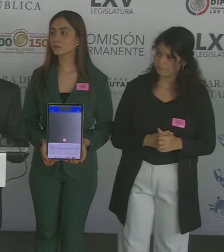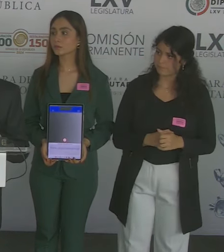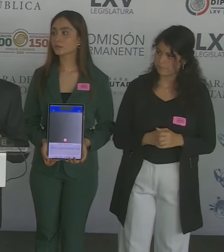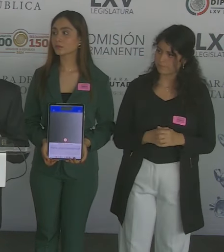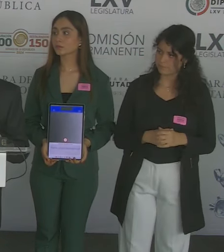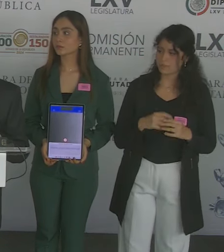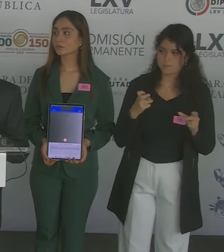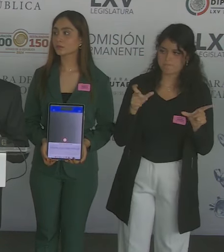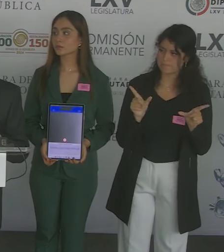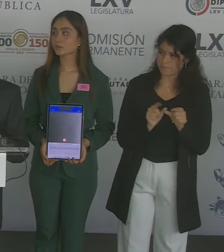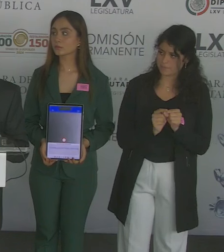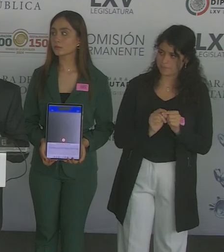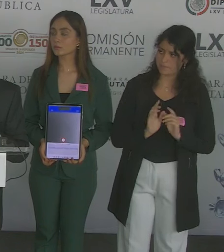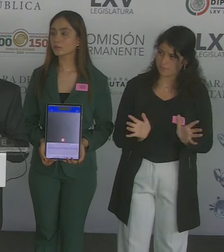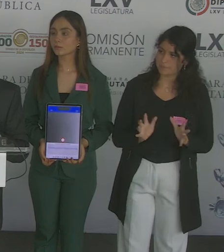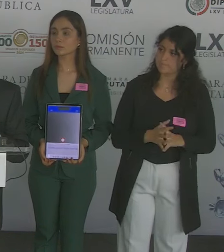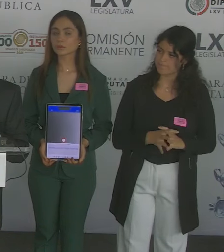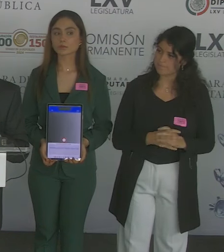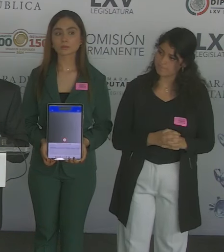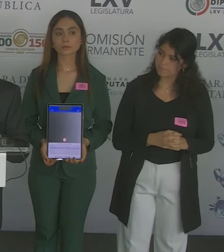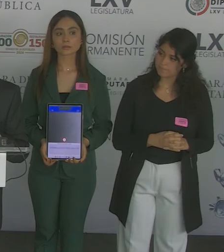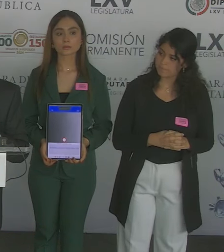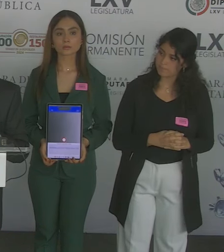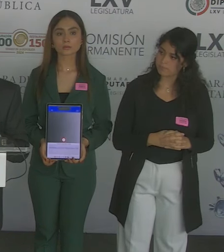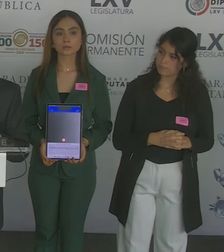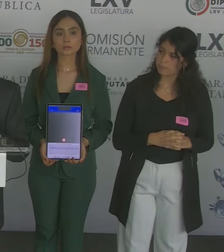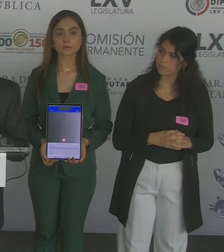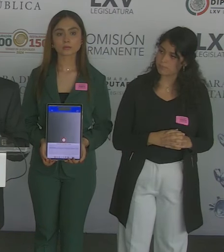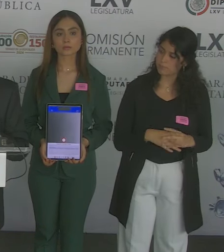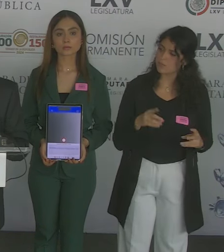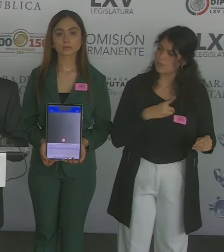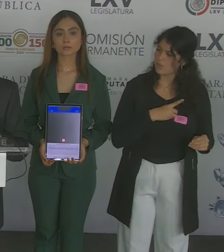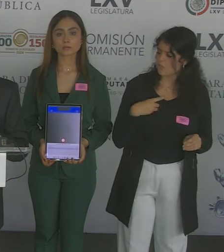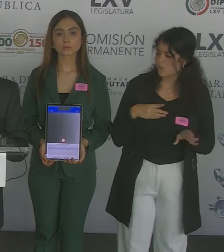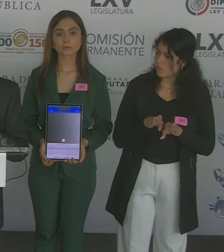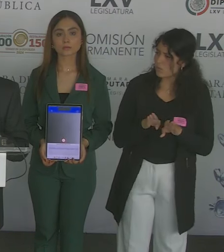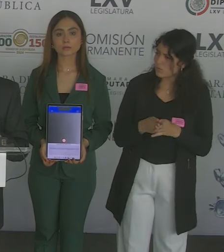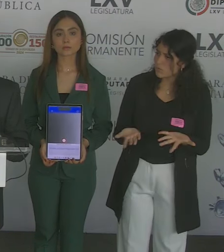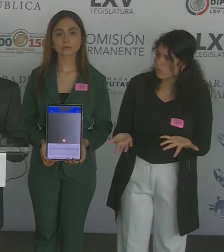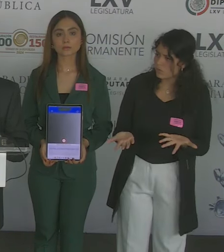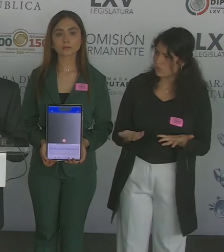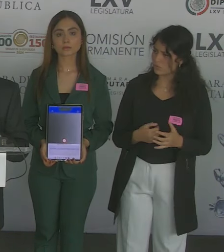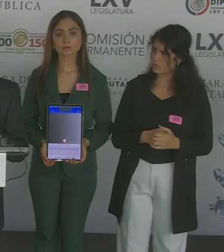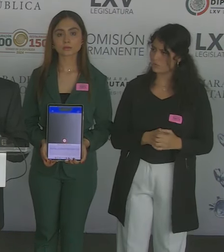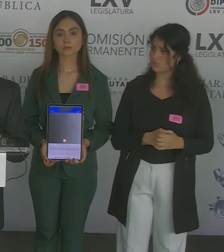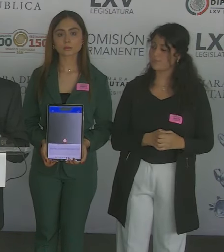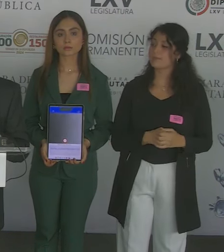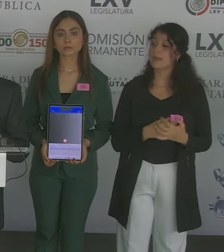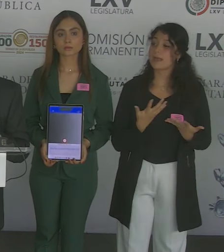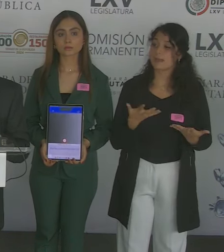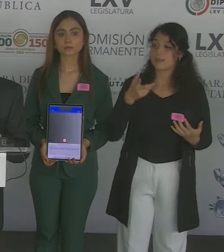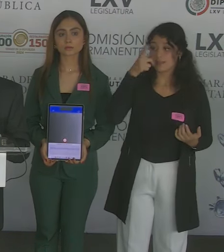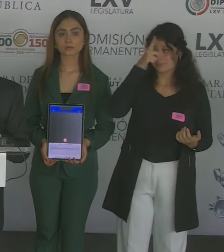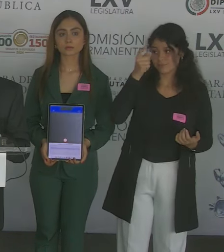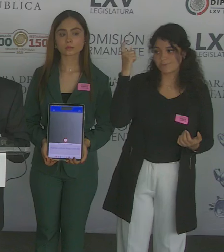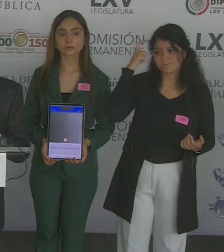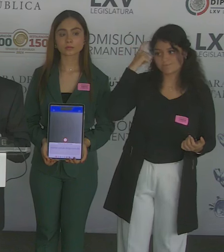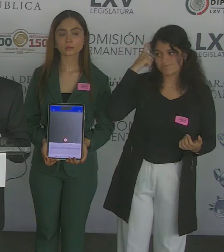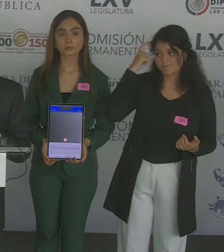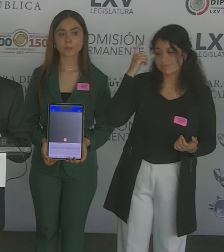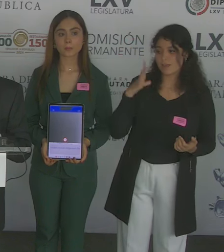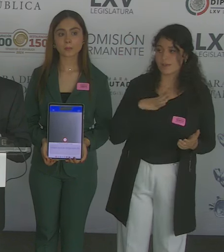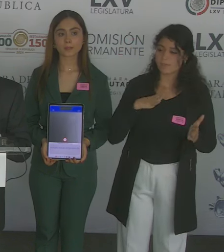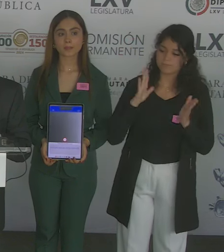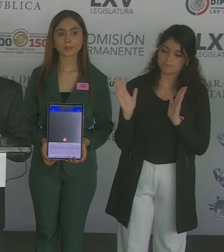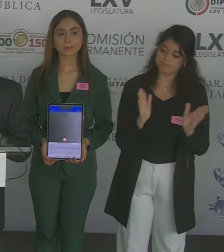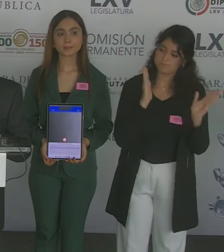sucede ahora mismo exactamente debería yo creo que debería ser con el espíritu de la Constitución que he venido interpretando que